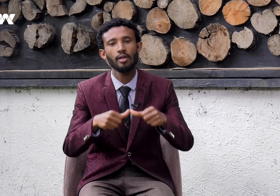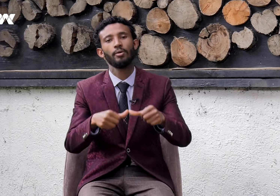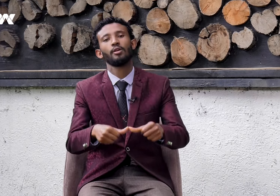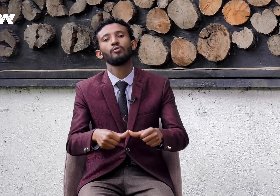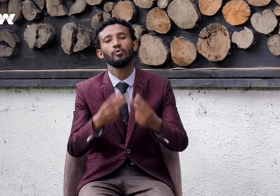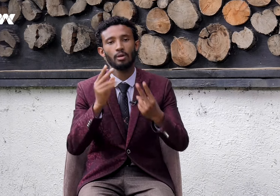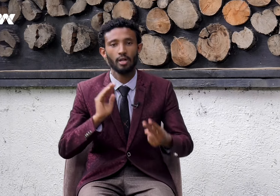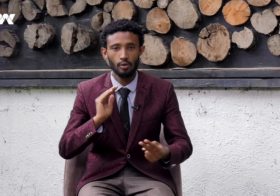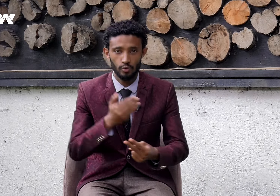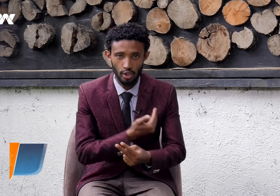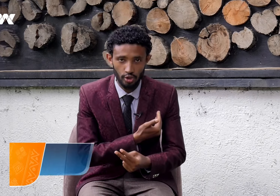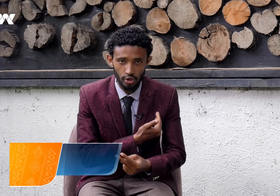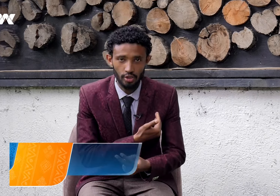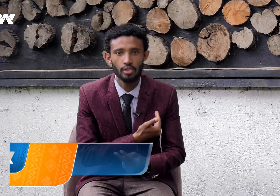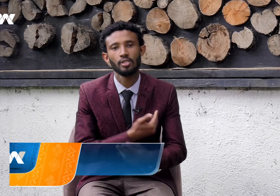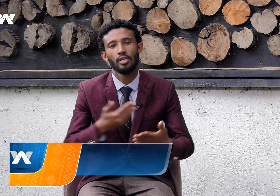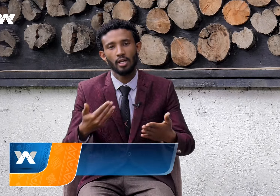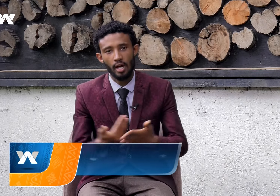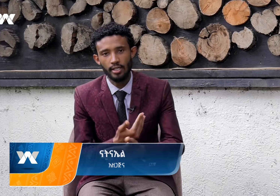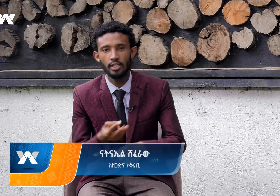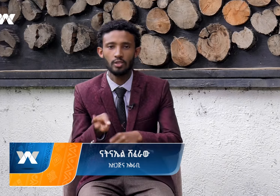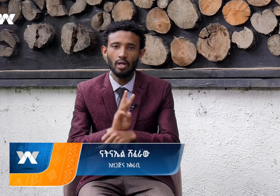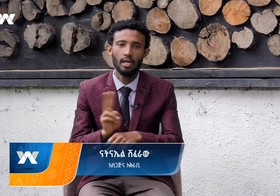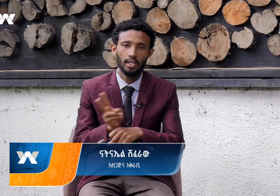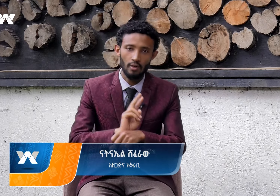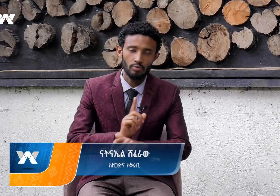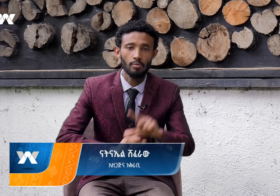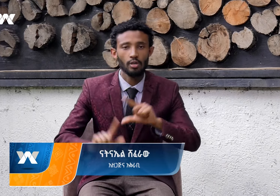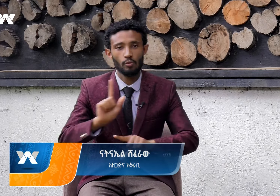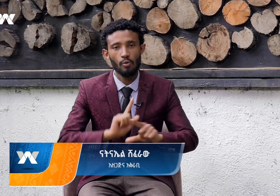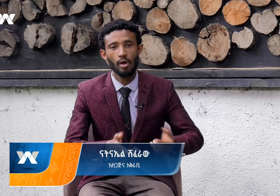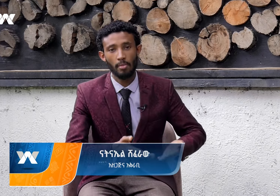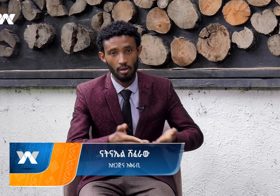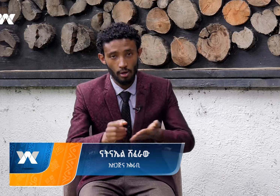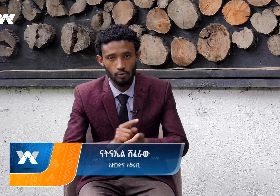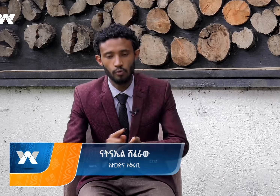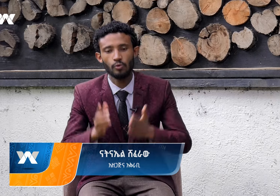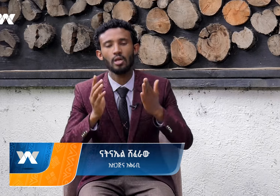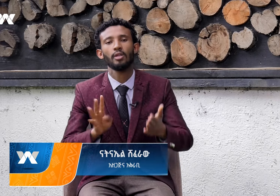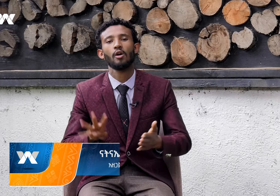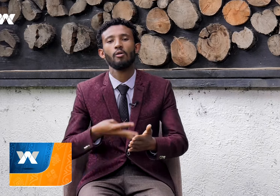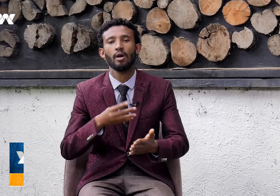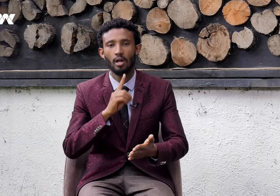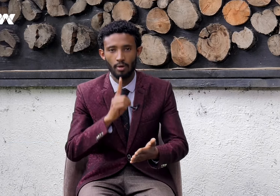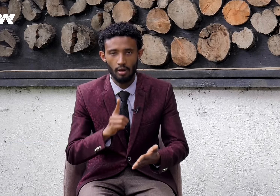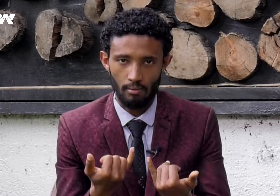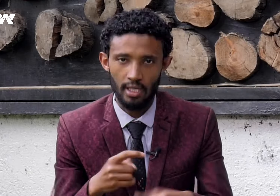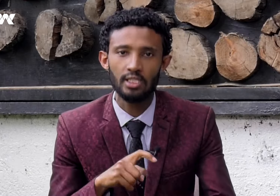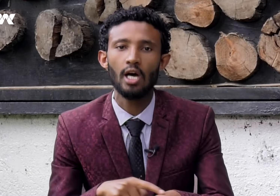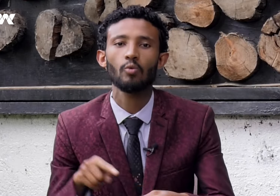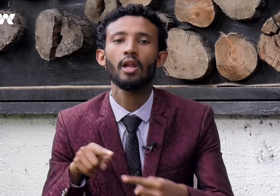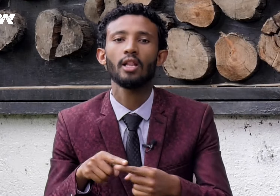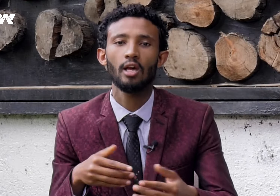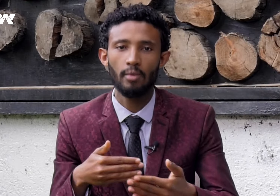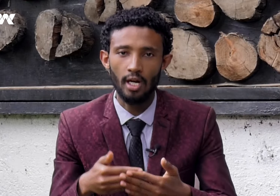እንደምን ሰነበታችሁ ተመልካቾቻችን። አዲስ ባልታ ቴሌቪዥን በምልክት ቋንቋ የሚያቀርብላችሁ ሳምንታዊ መርሃ ግብር ነው።